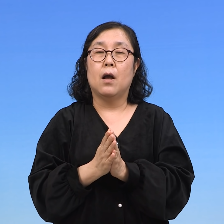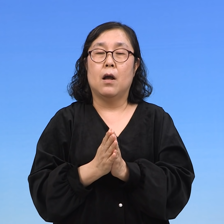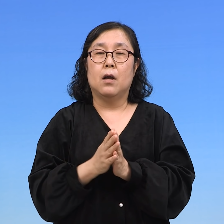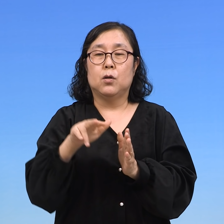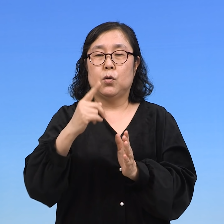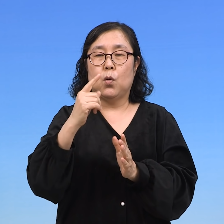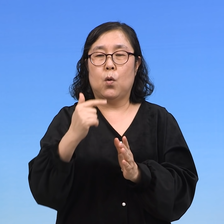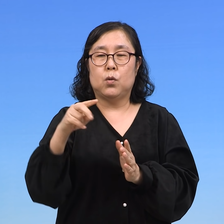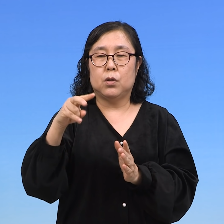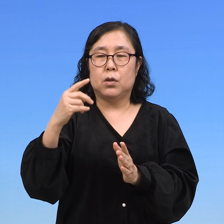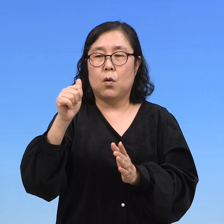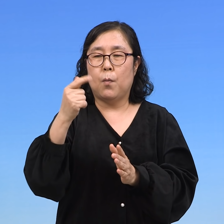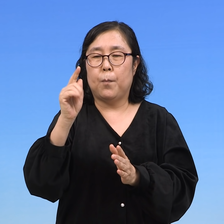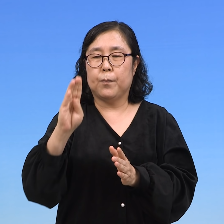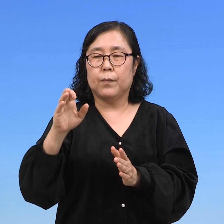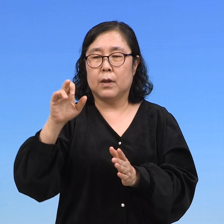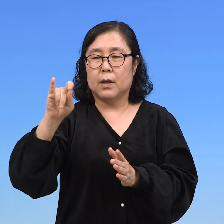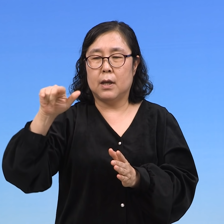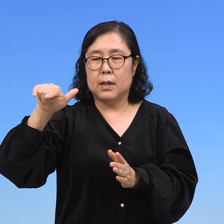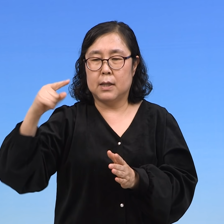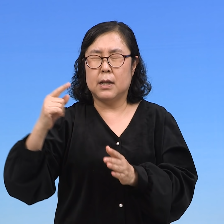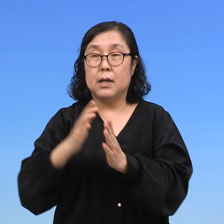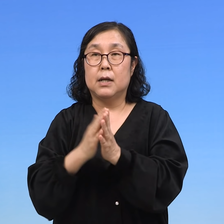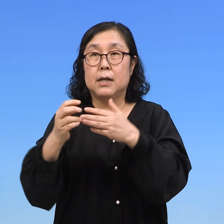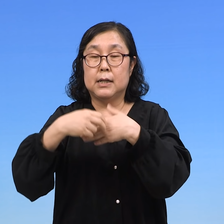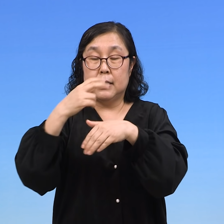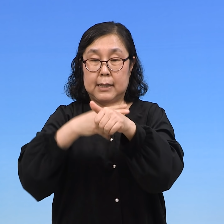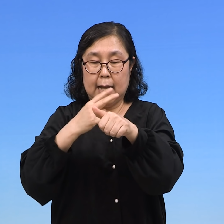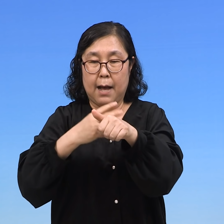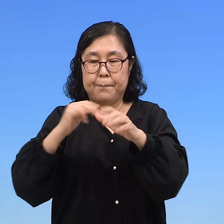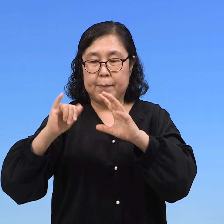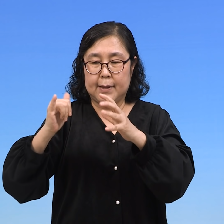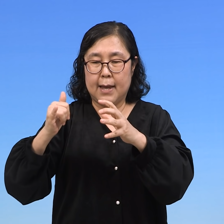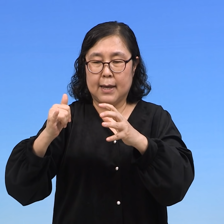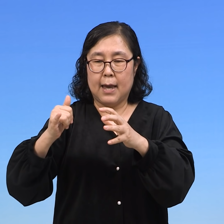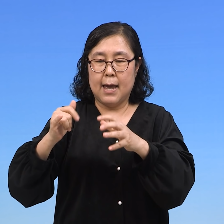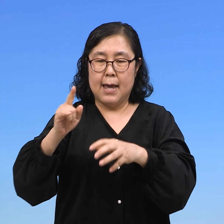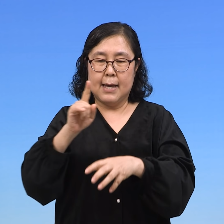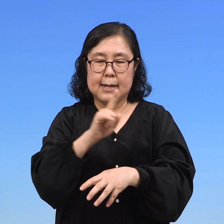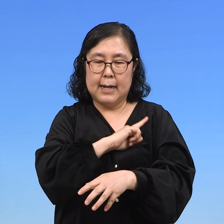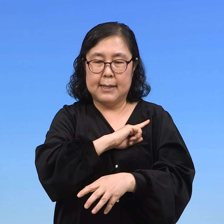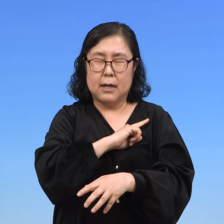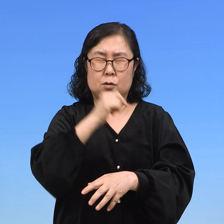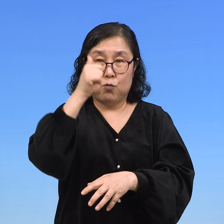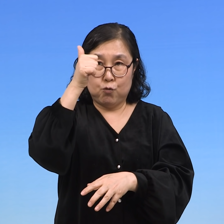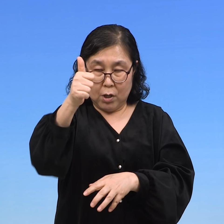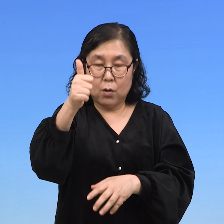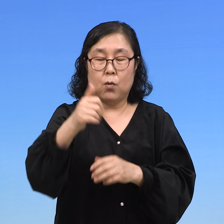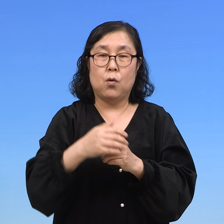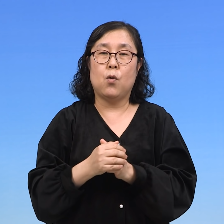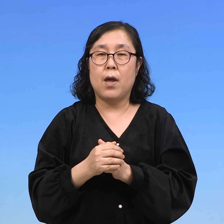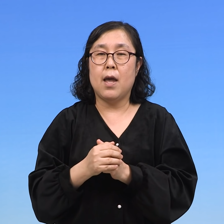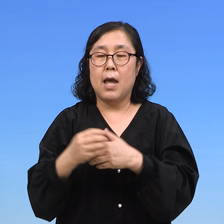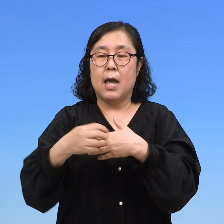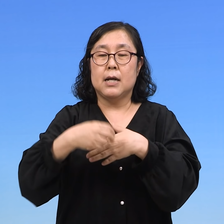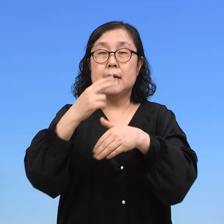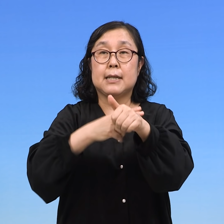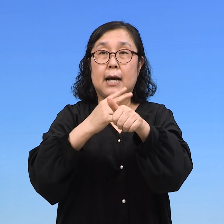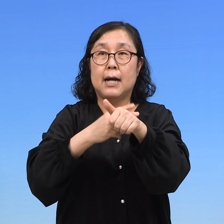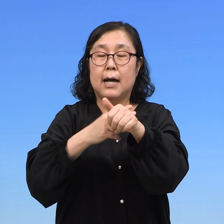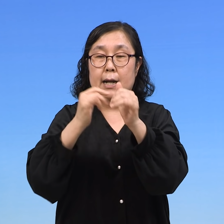존스 호킹스 의사 얘기를 하더라고요 세계 최고의 실력을 갖춘 의사들이라고 자부하는 미국의 존스